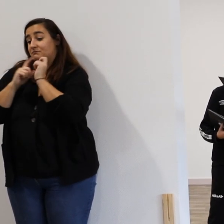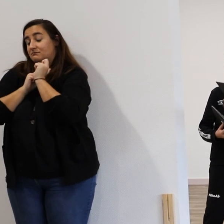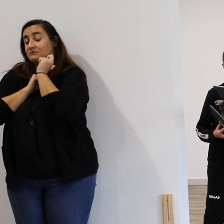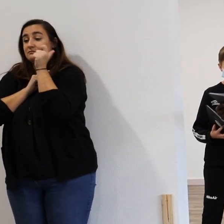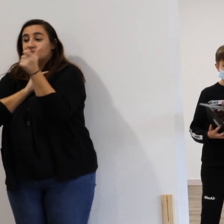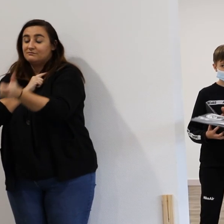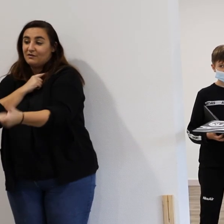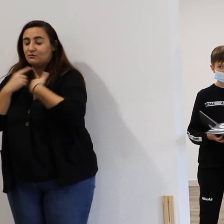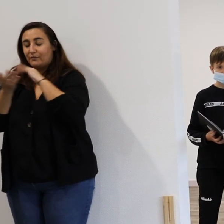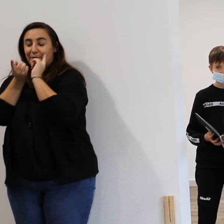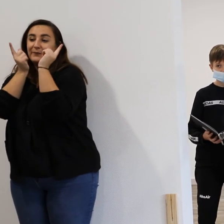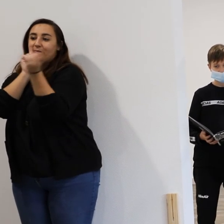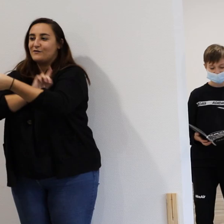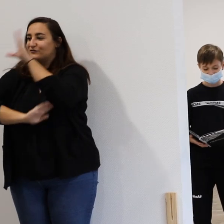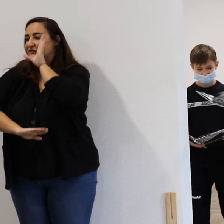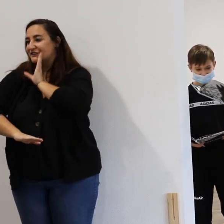laisser apprivoiser.